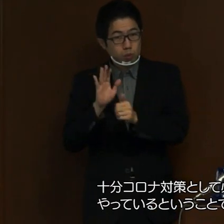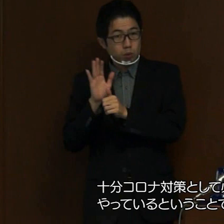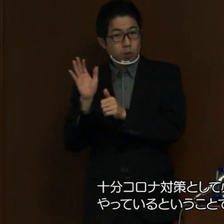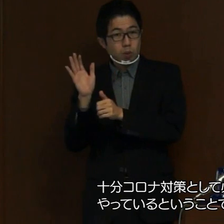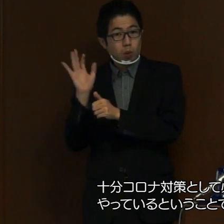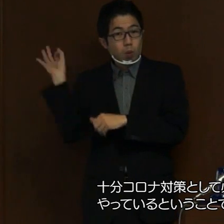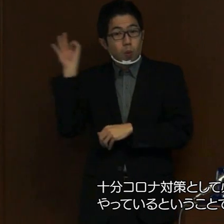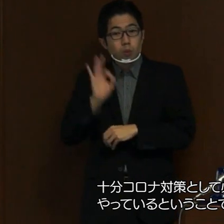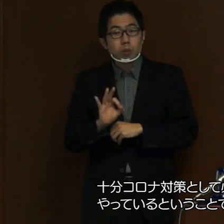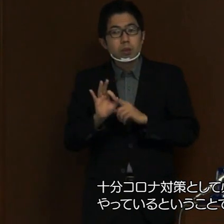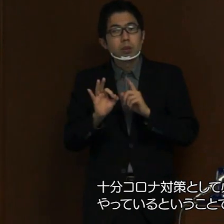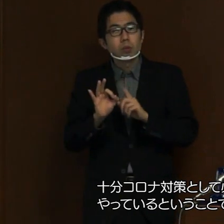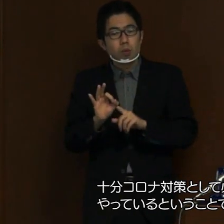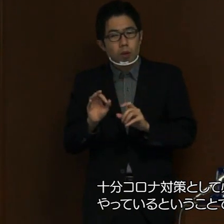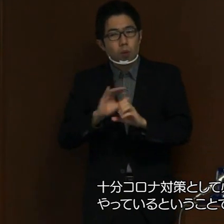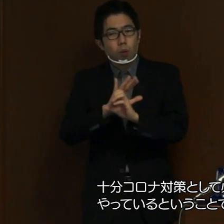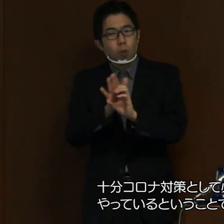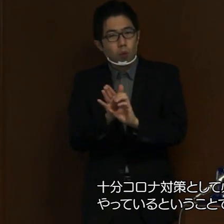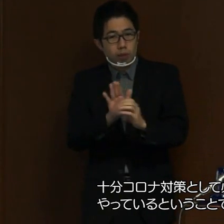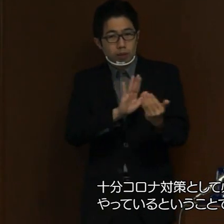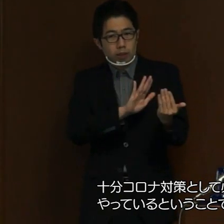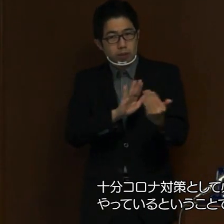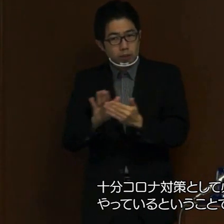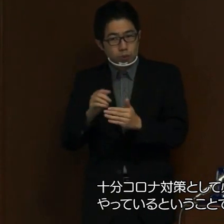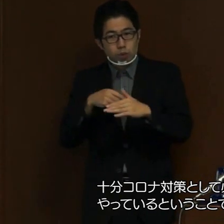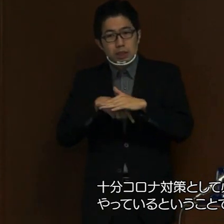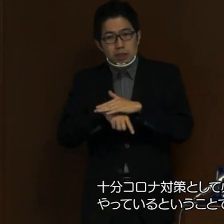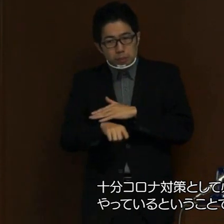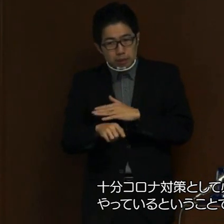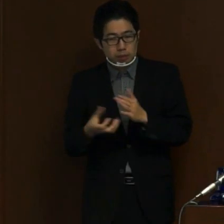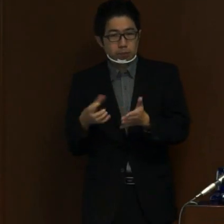策として必要な予算だと思ってやっているということです。